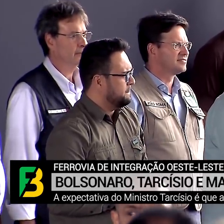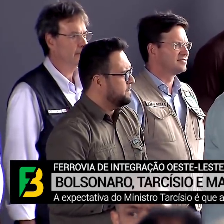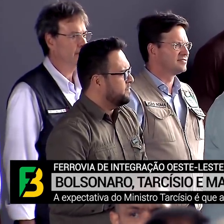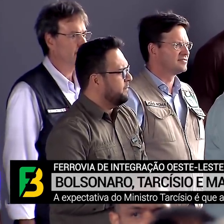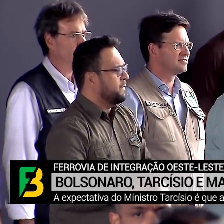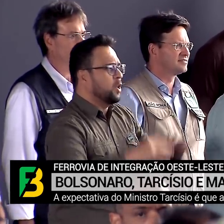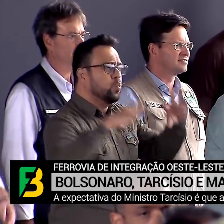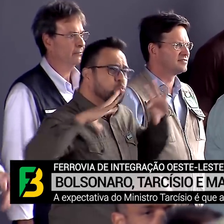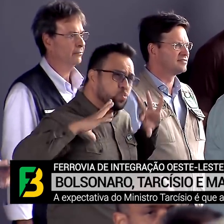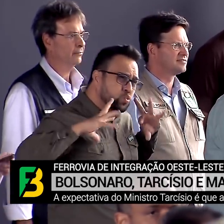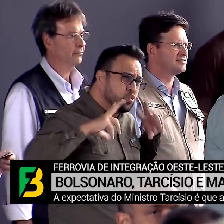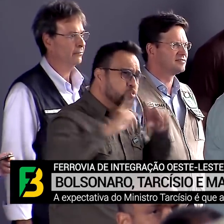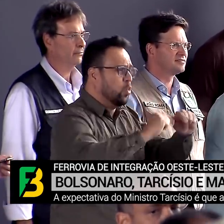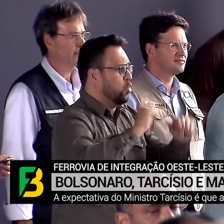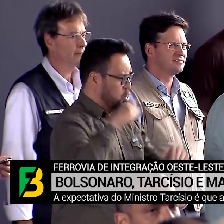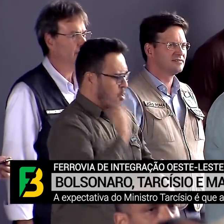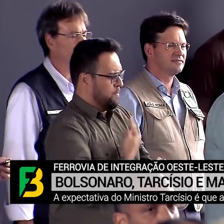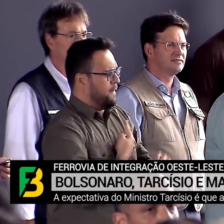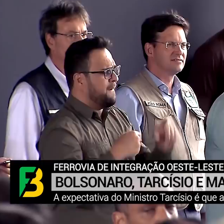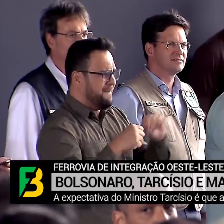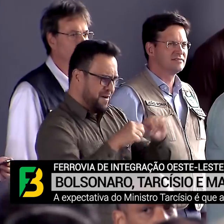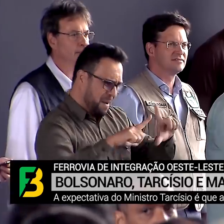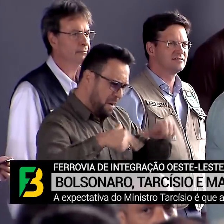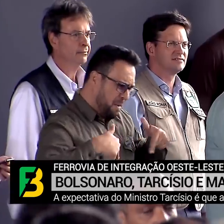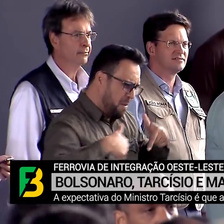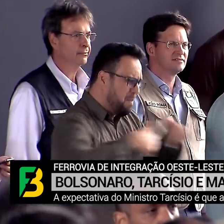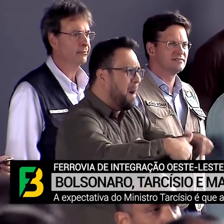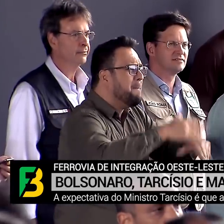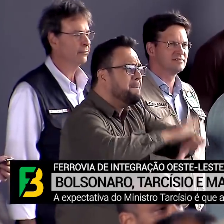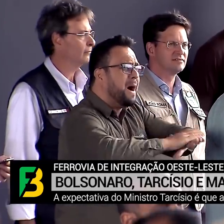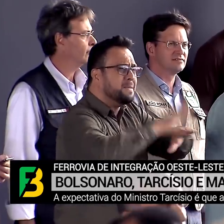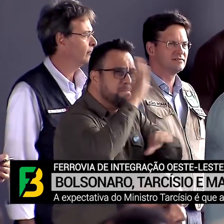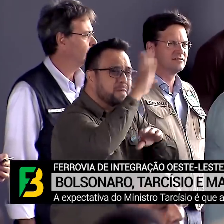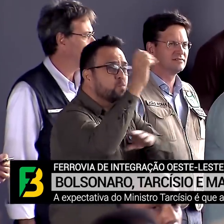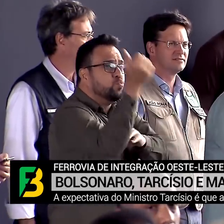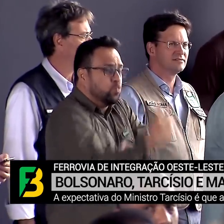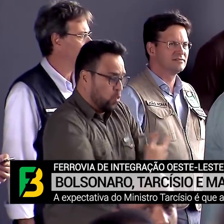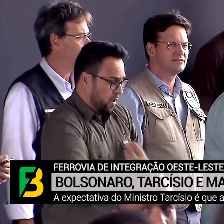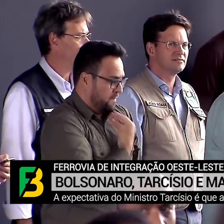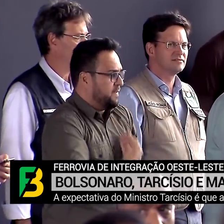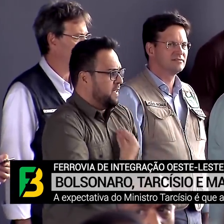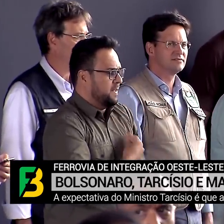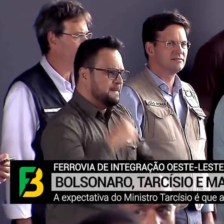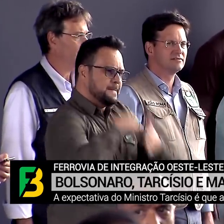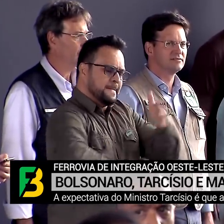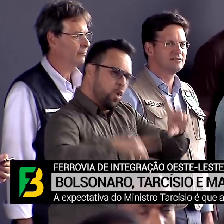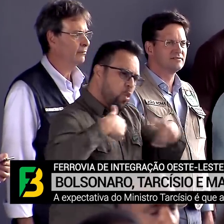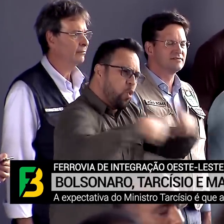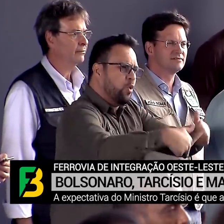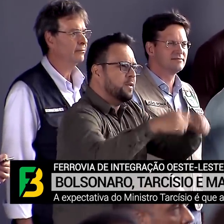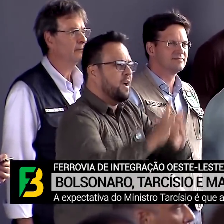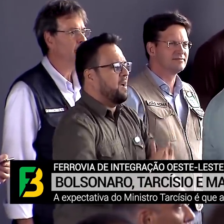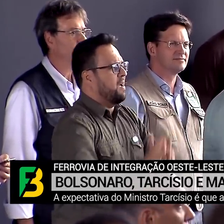Olá tudo faremos mas que a nossa própria vida pela nossa liberdade